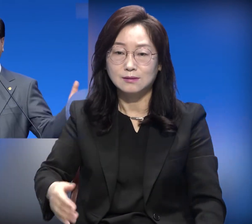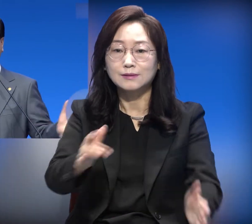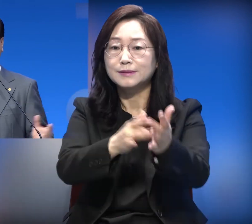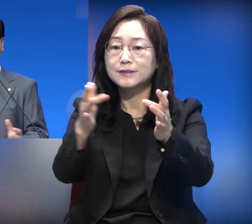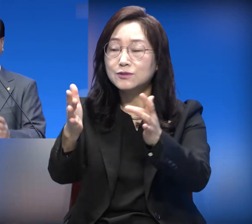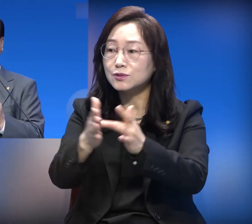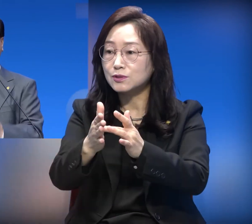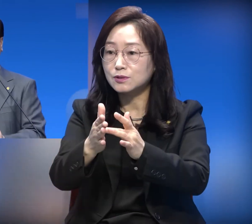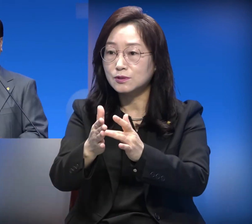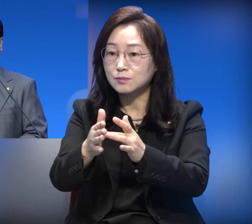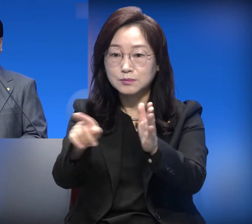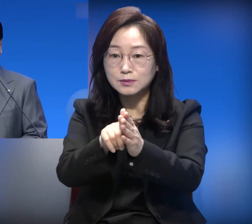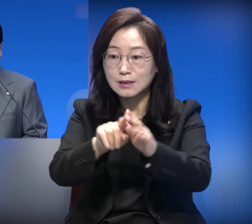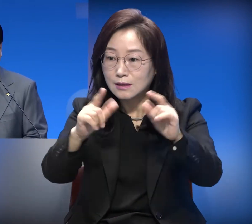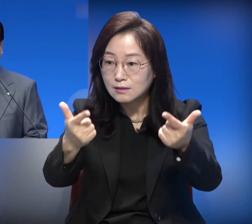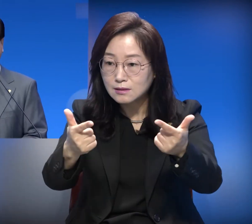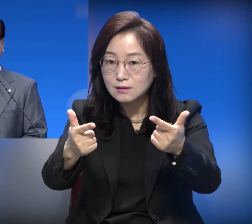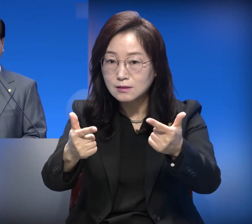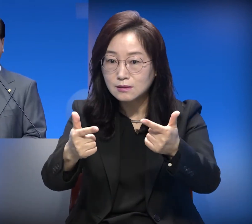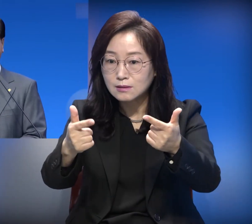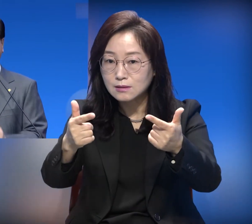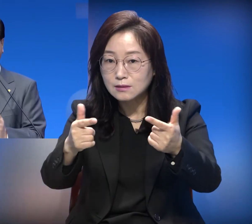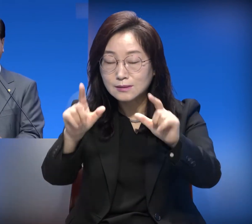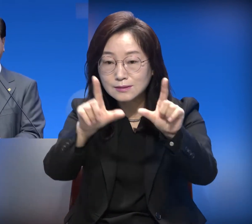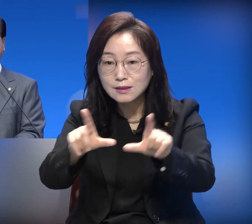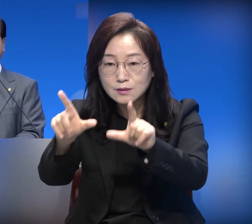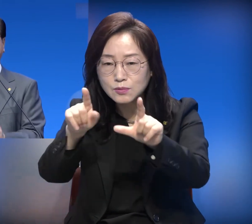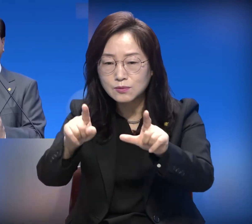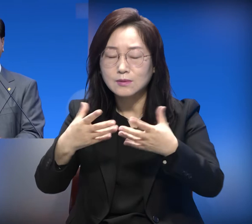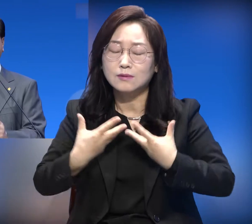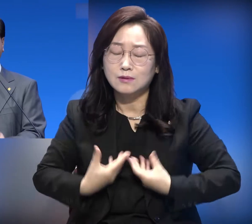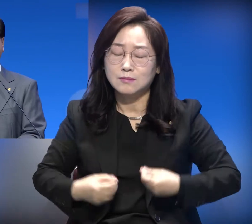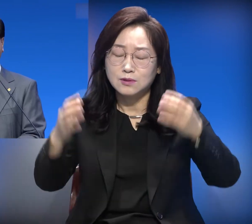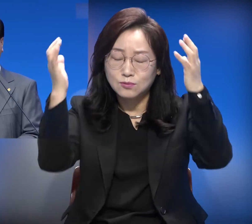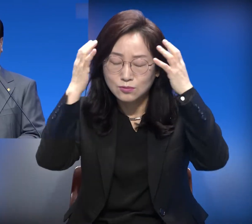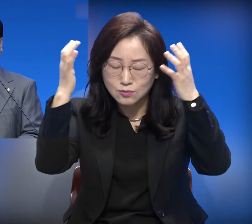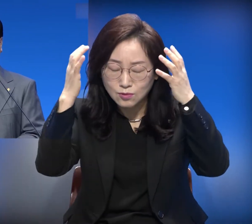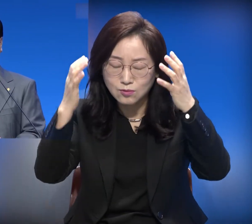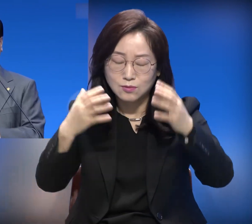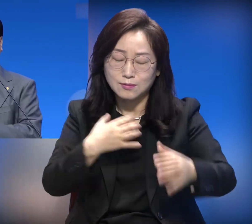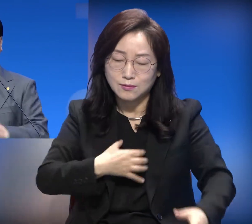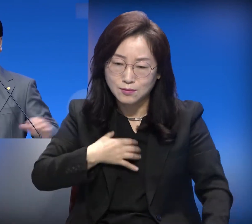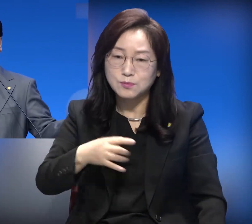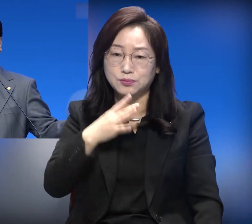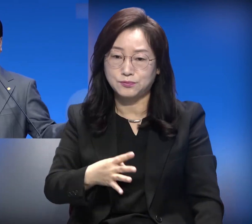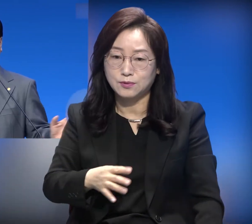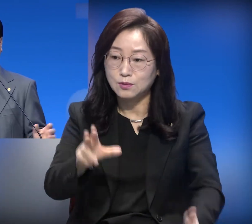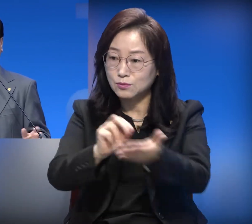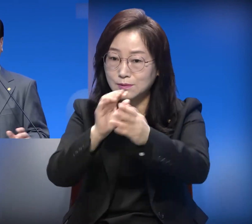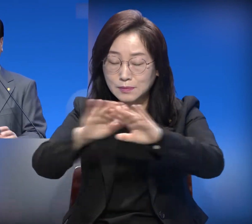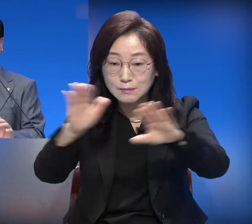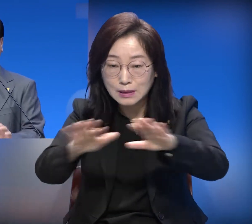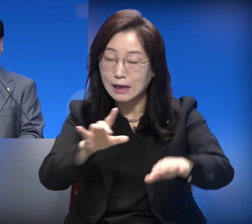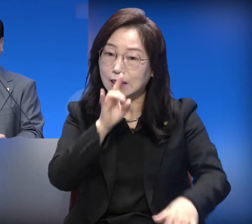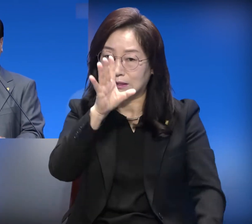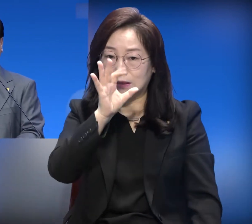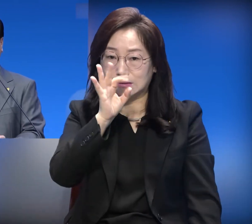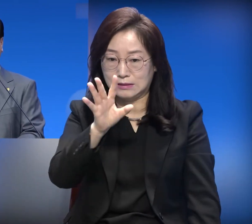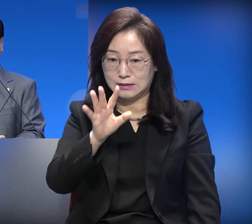예수님 없는 삶은 그 자체가 절망입니다. 고통입니다. 괴로움입니다. 문제를 헤어나갈 수가 없습니다.